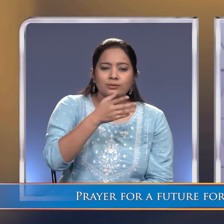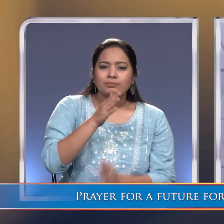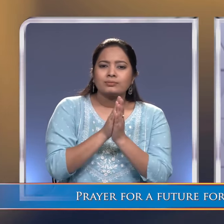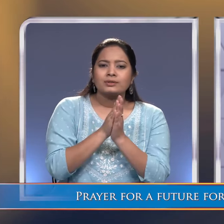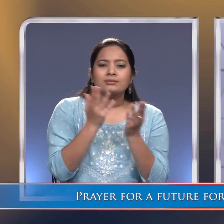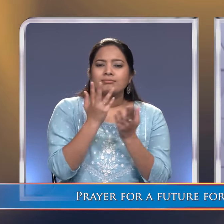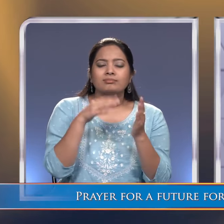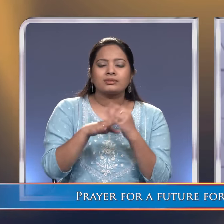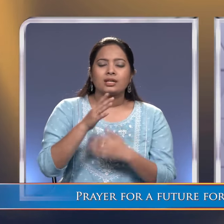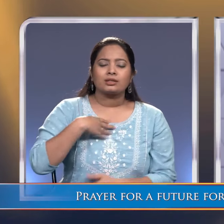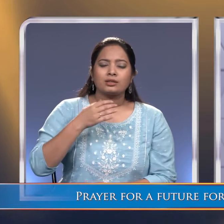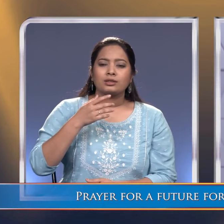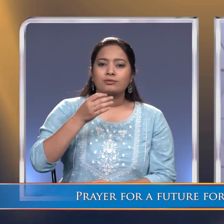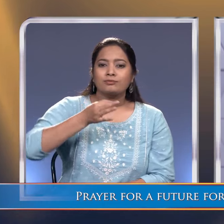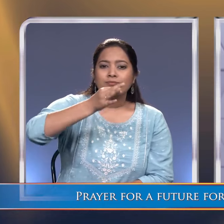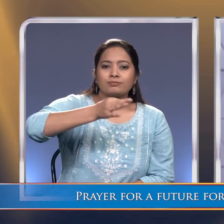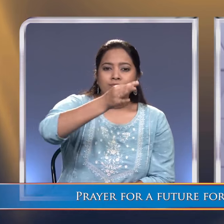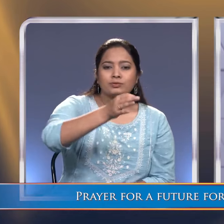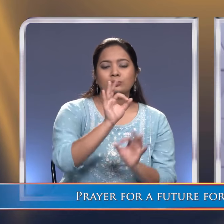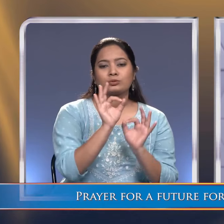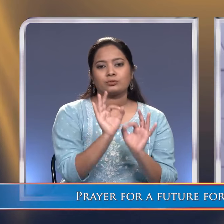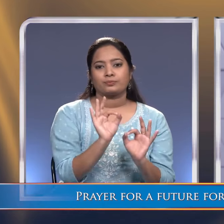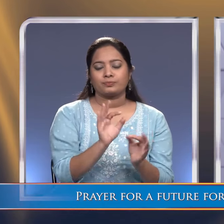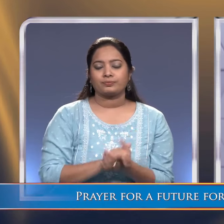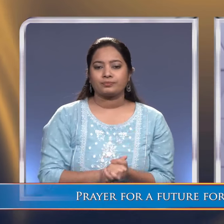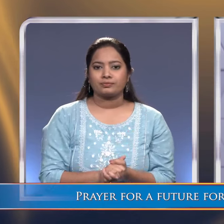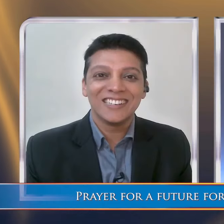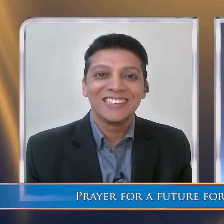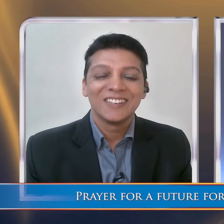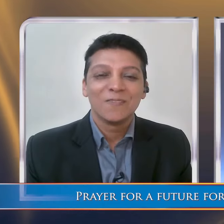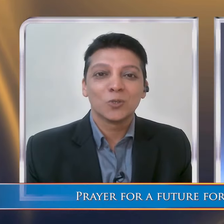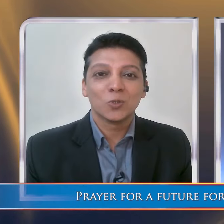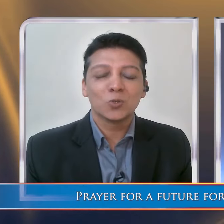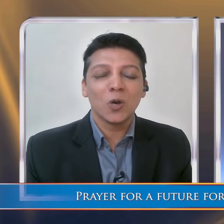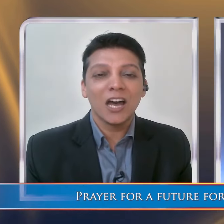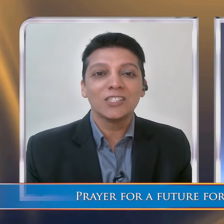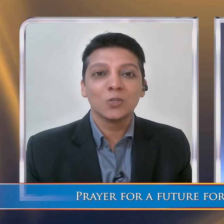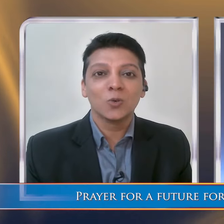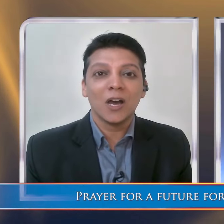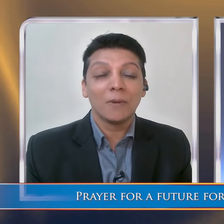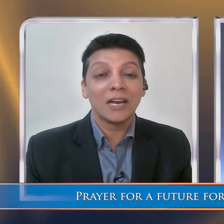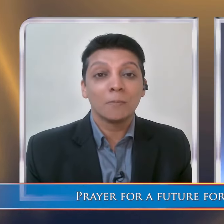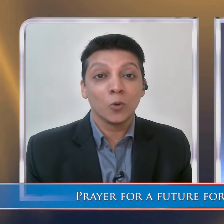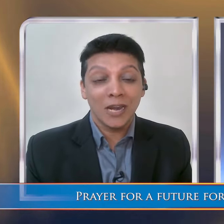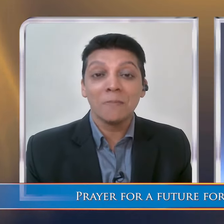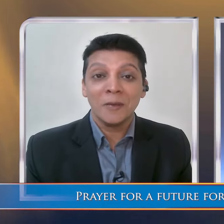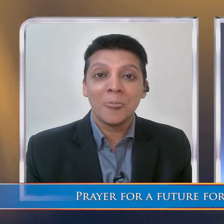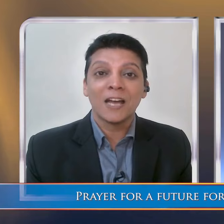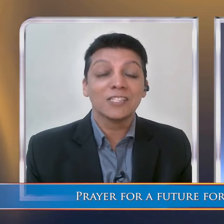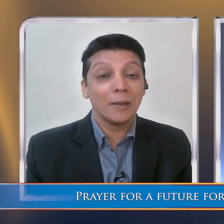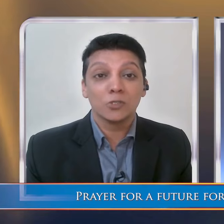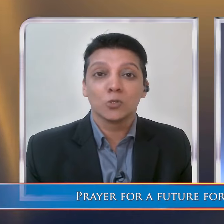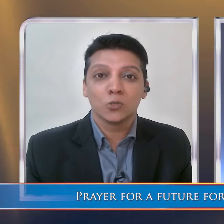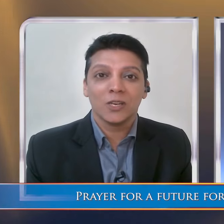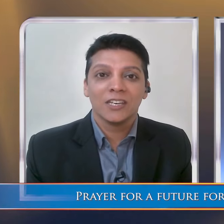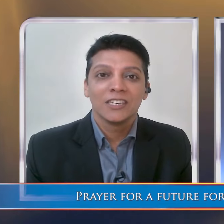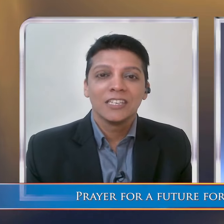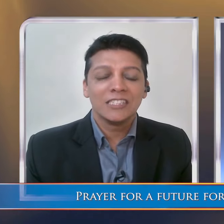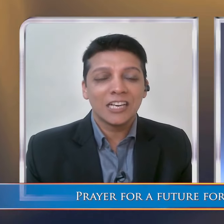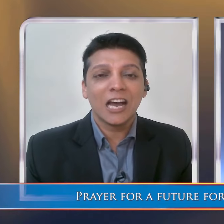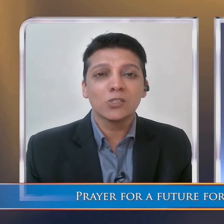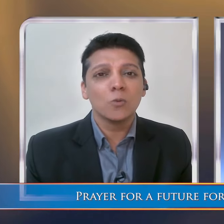हैं, परमेश्वर उन्हें एक उज्जवल भविष्य दे। तो दोस्तों, आज जो हमारा प्रोग्राम है, आज का एपिसोड जो